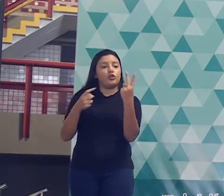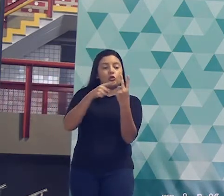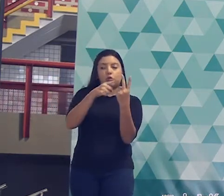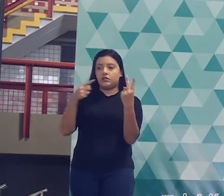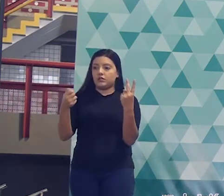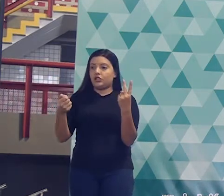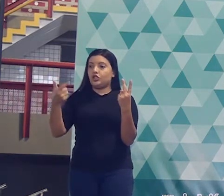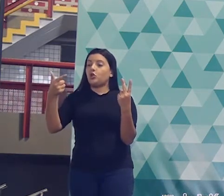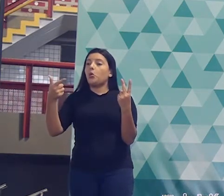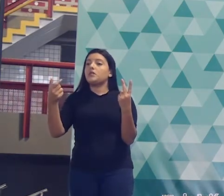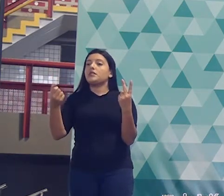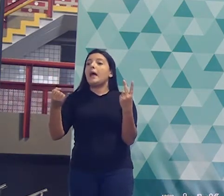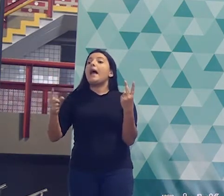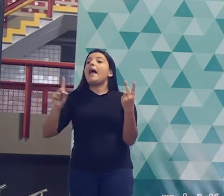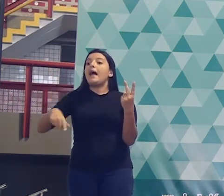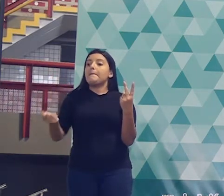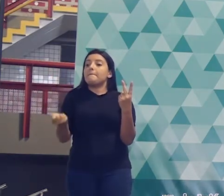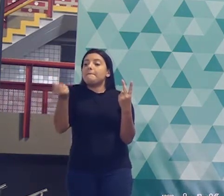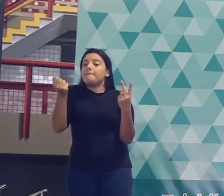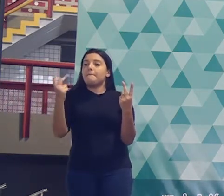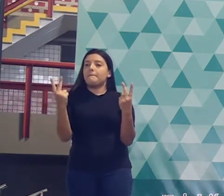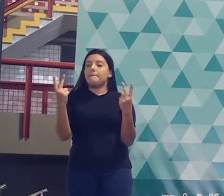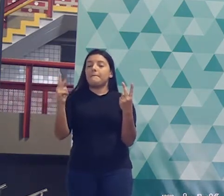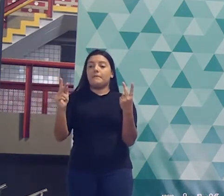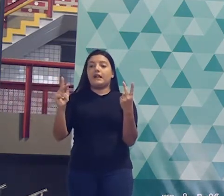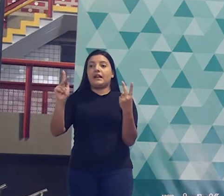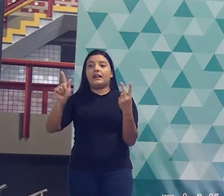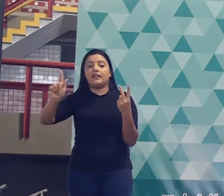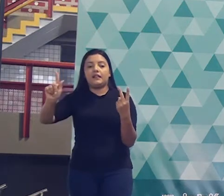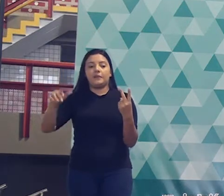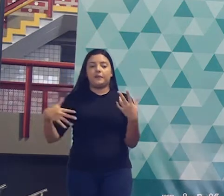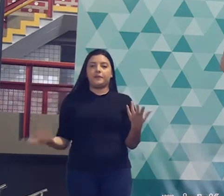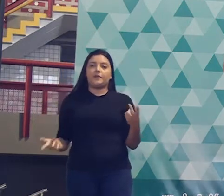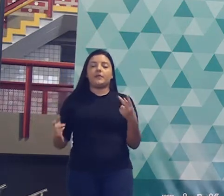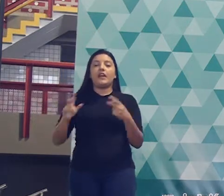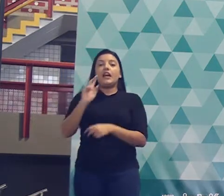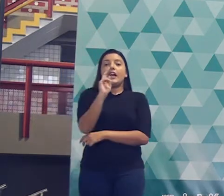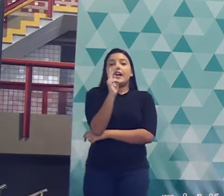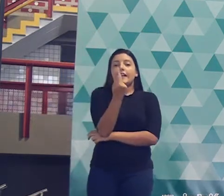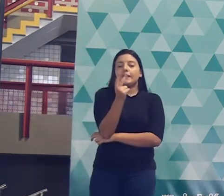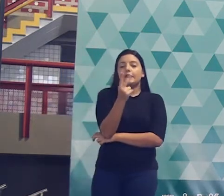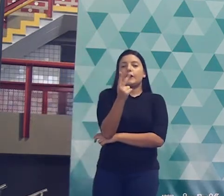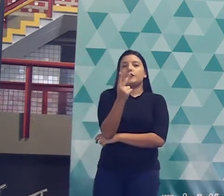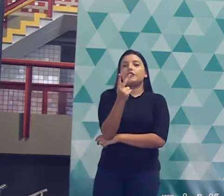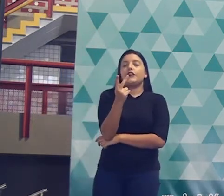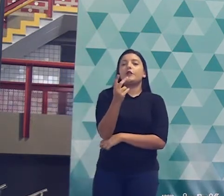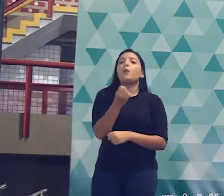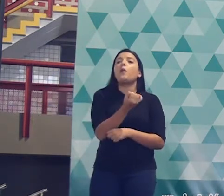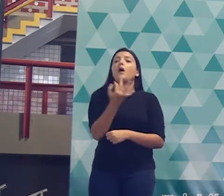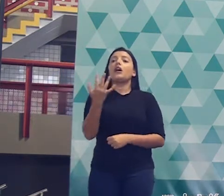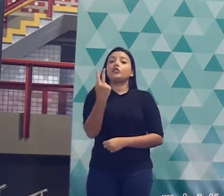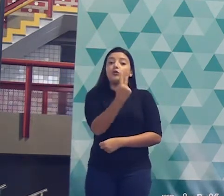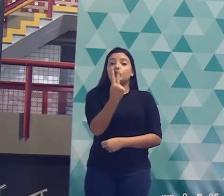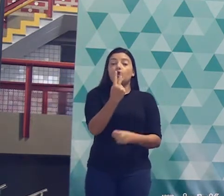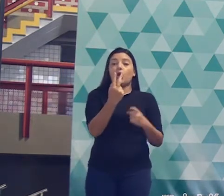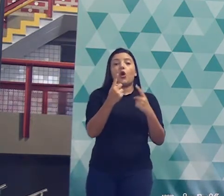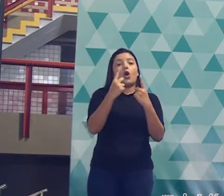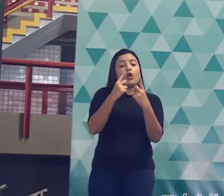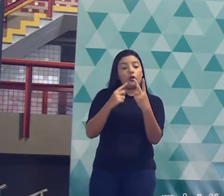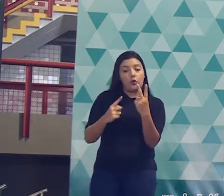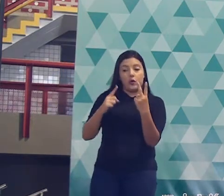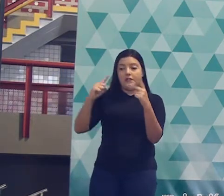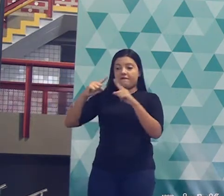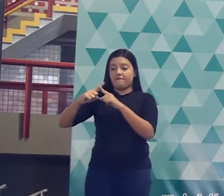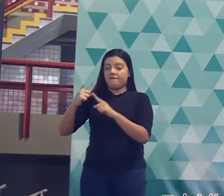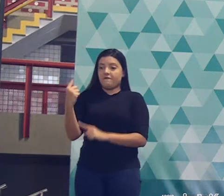12. Mais, eu tenho quantos hidrogênios? 2. Quanto é que pesa o hidrogênio? 1. Então, mais 2 vezes